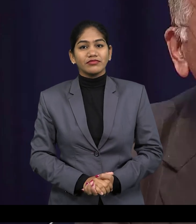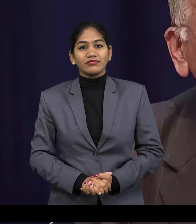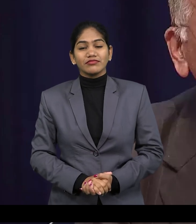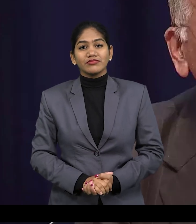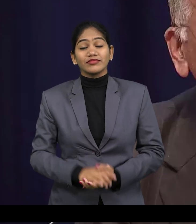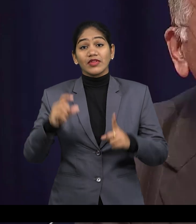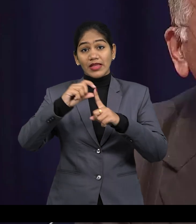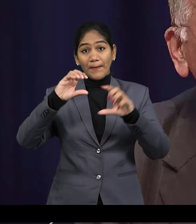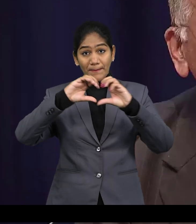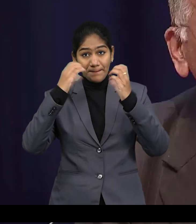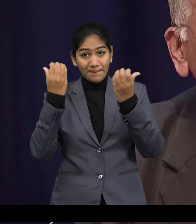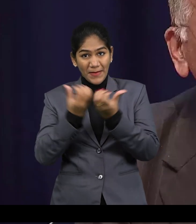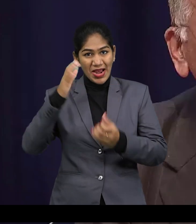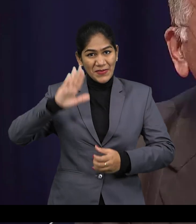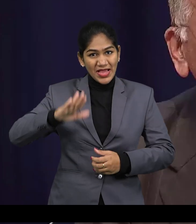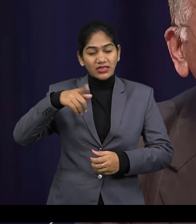భారత అటార్నీ జనరల్,